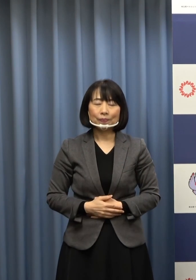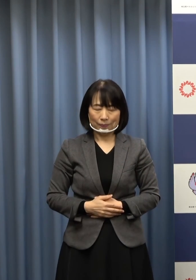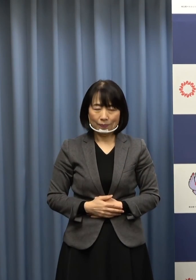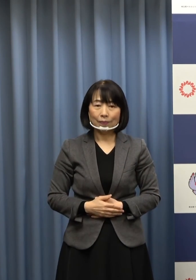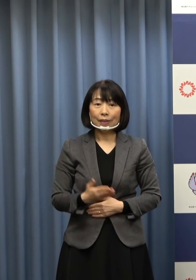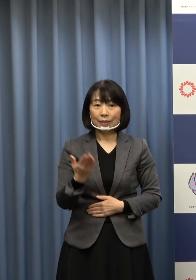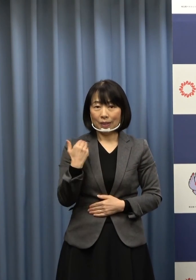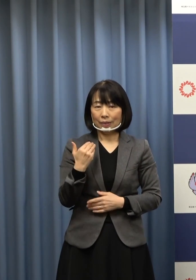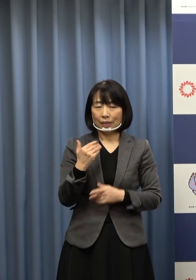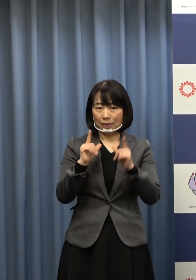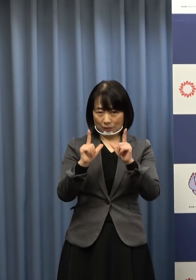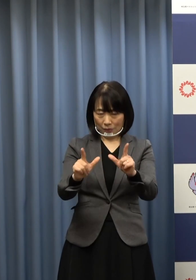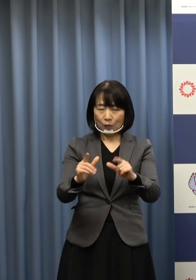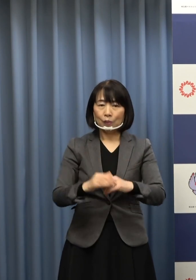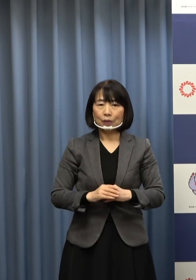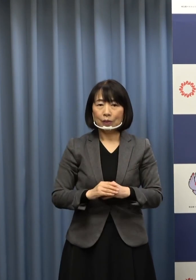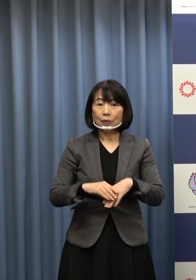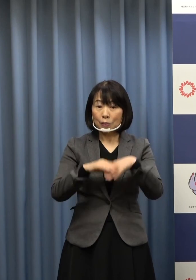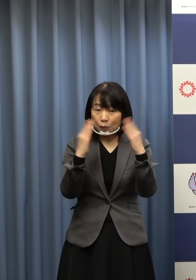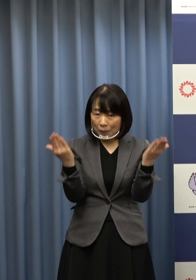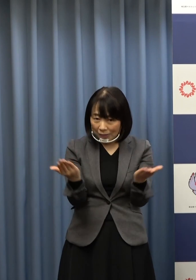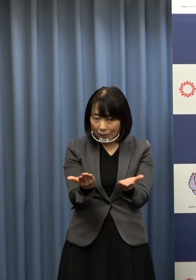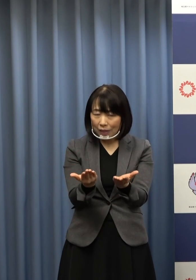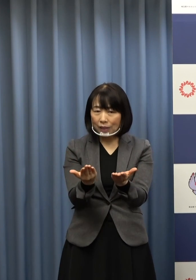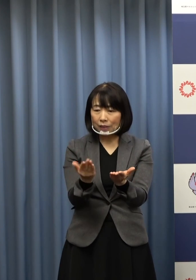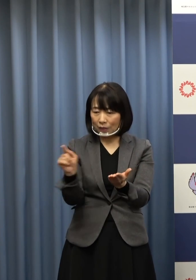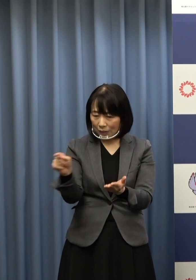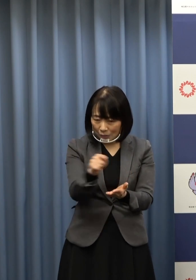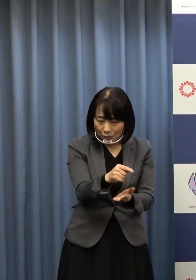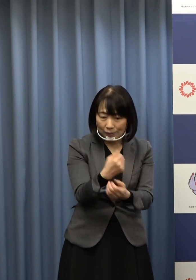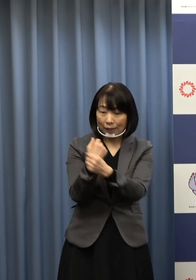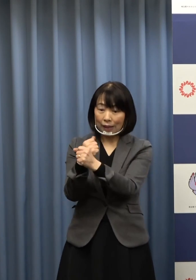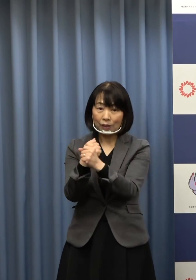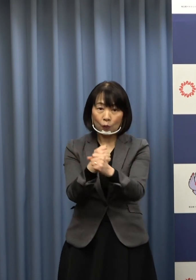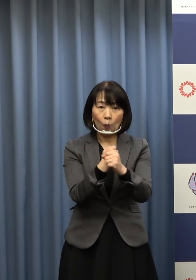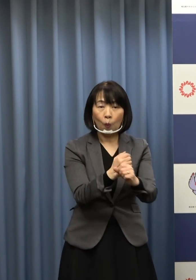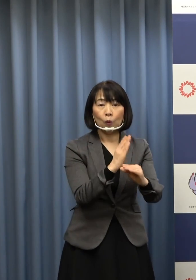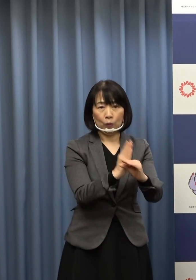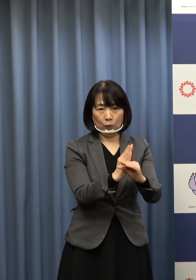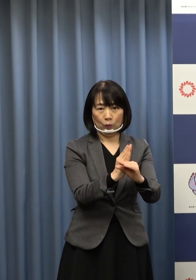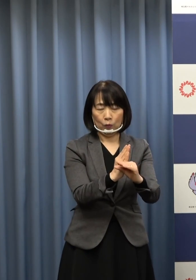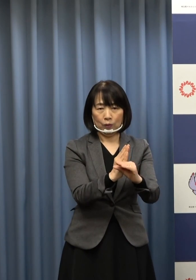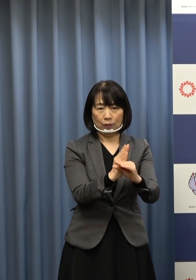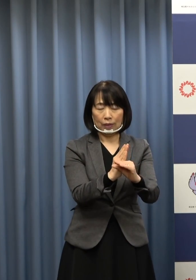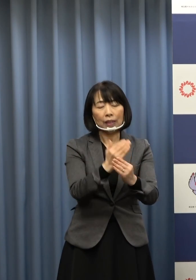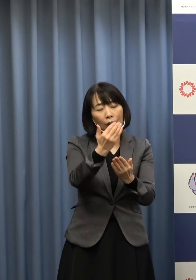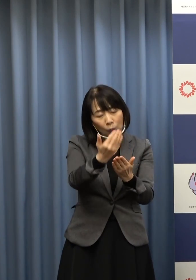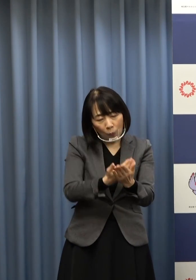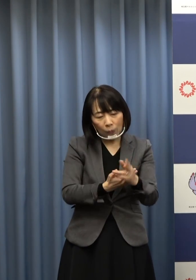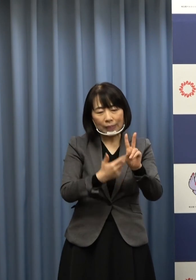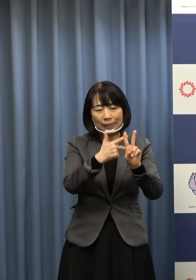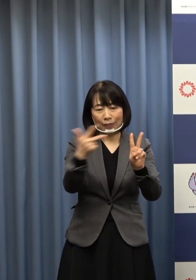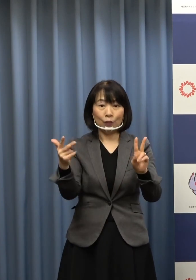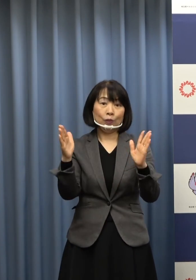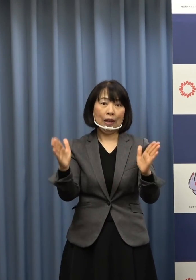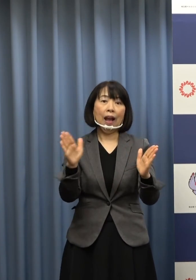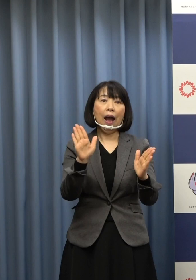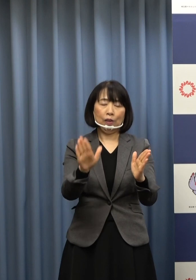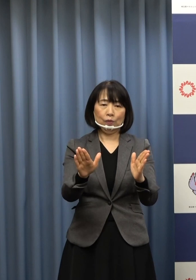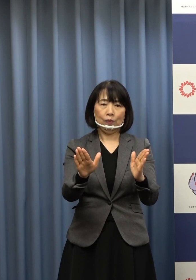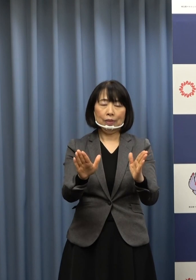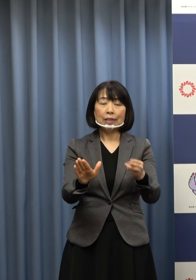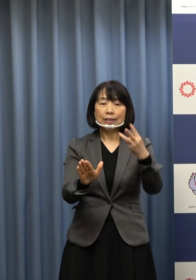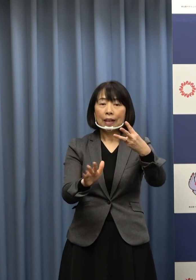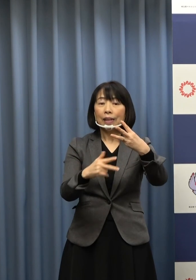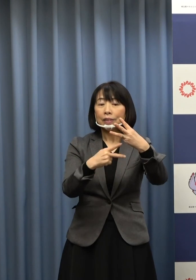ほど申し上げた通り、全ての件について今検討はしています。ただあのこれからまだ2週間約ありますので、そこでの状況を